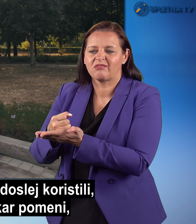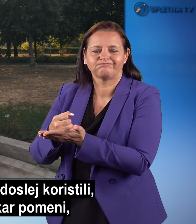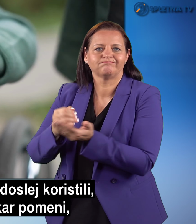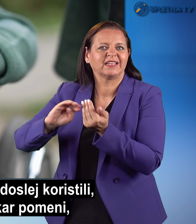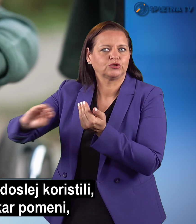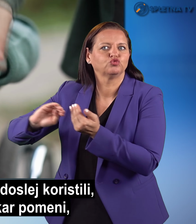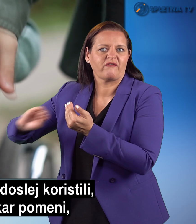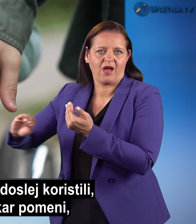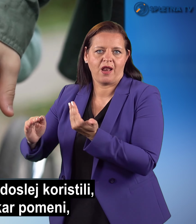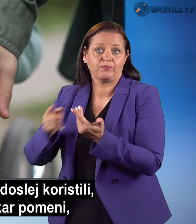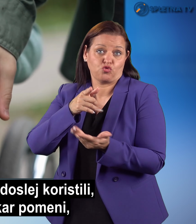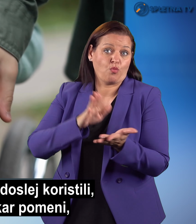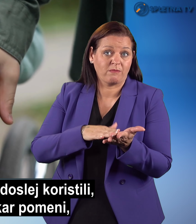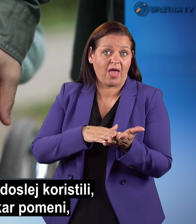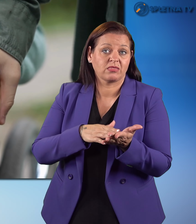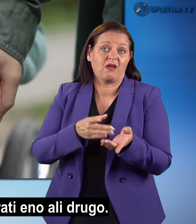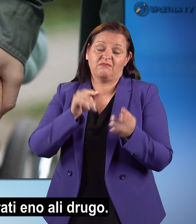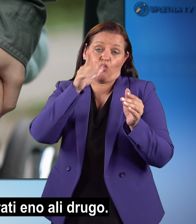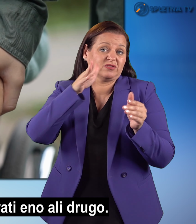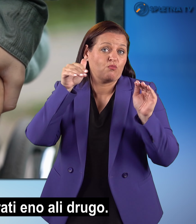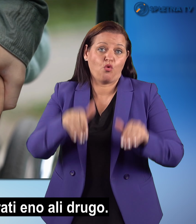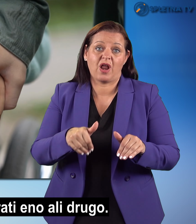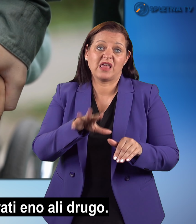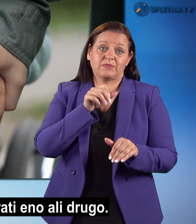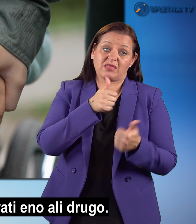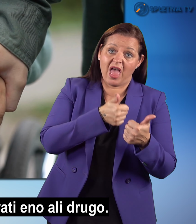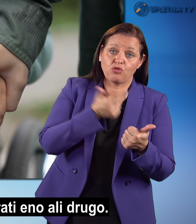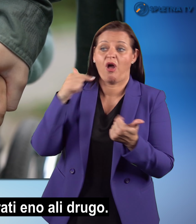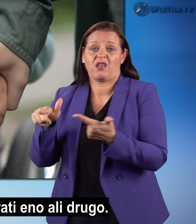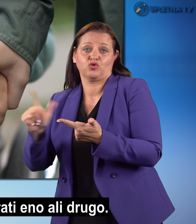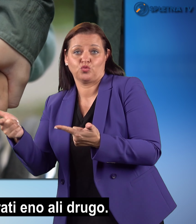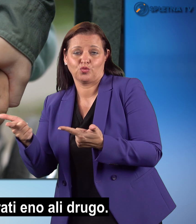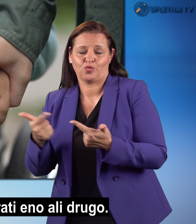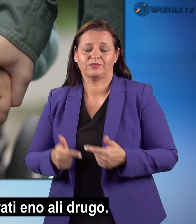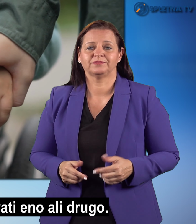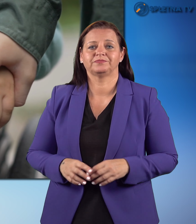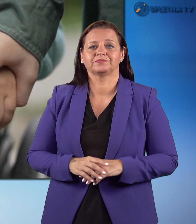izključevale, kar pomeni, da boste morali izbrati eno ali drugo.